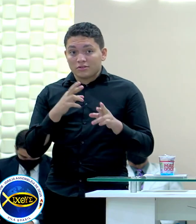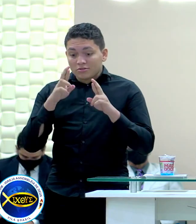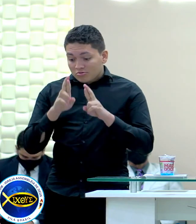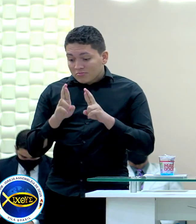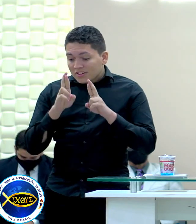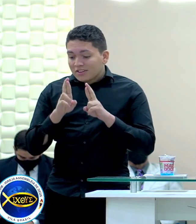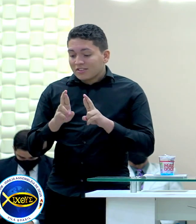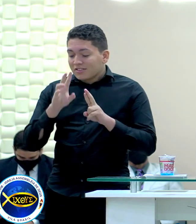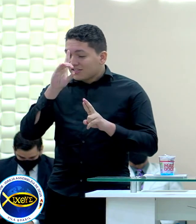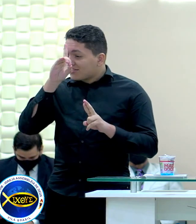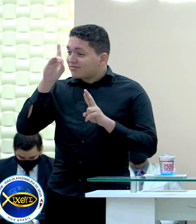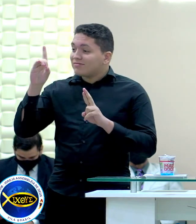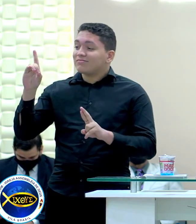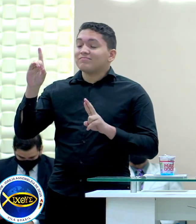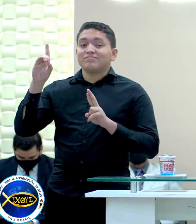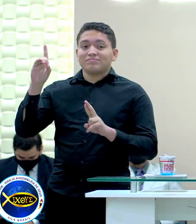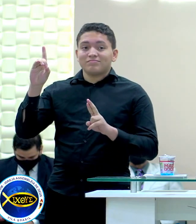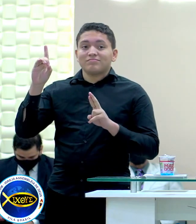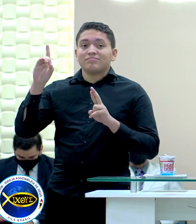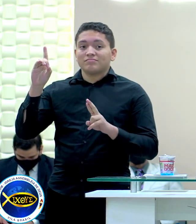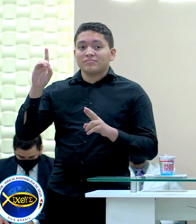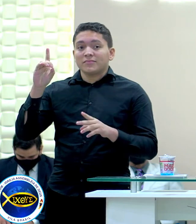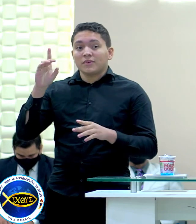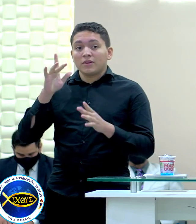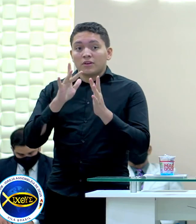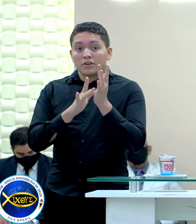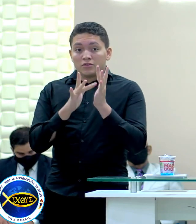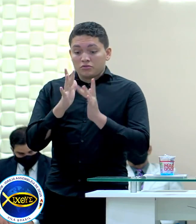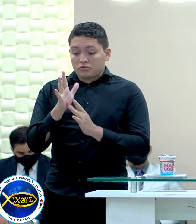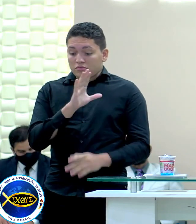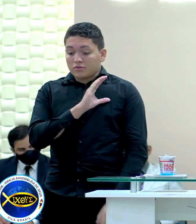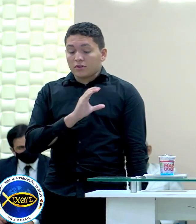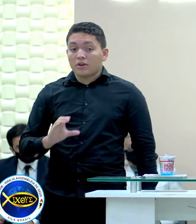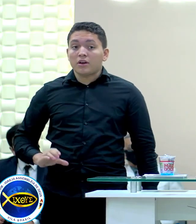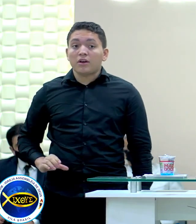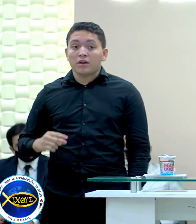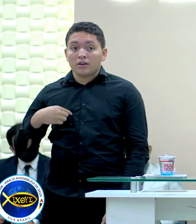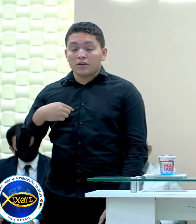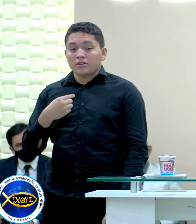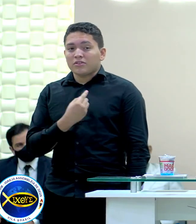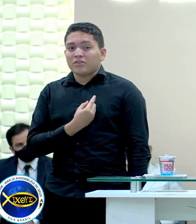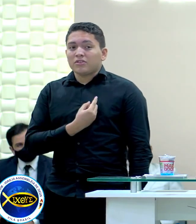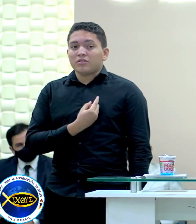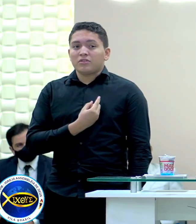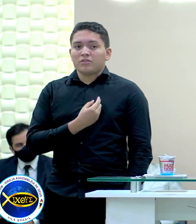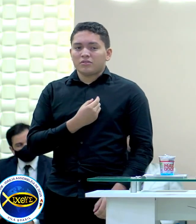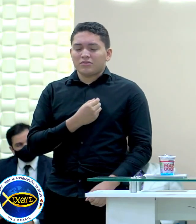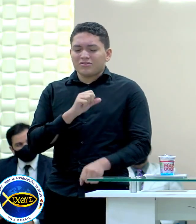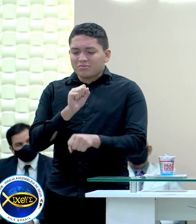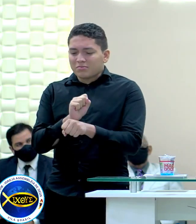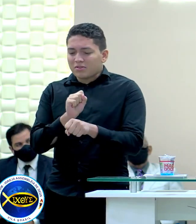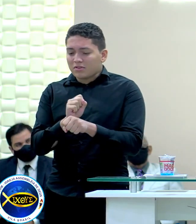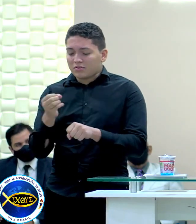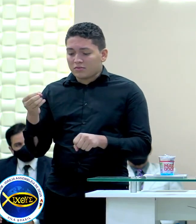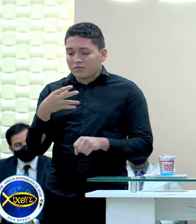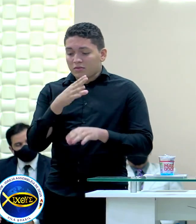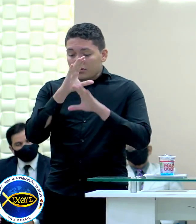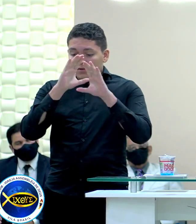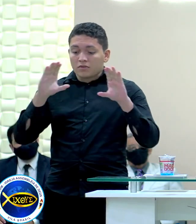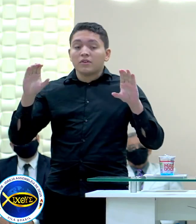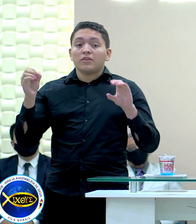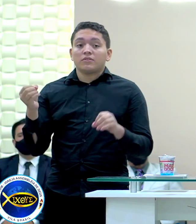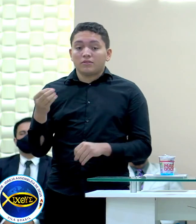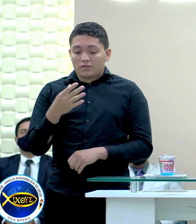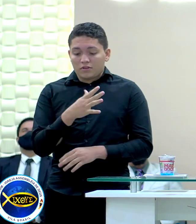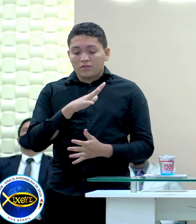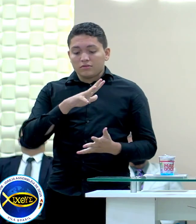no Senhor Jesus Cristo, porque nós esperamos novos céus e nova